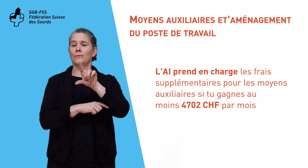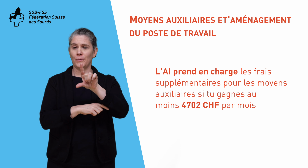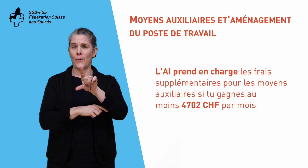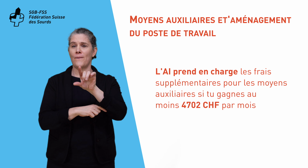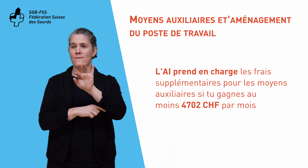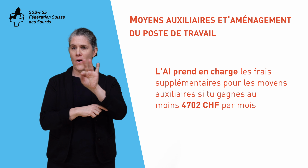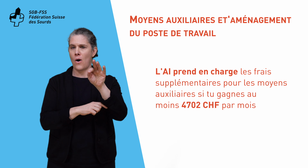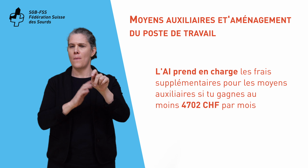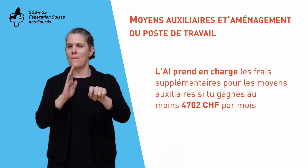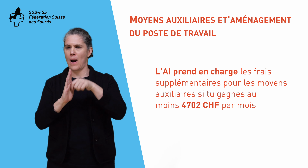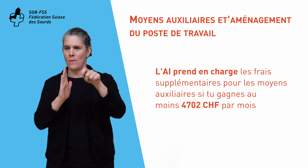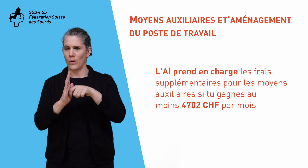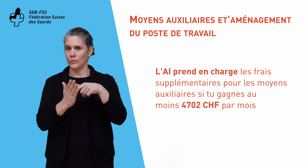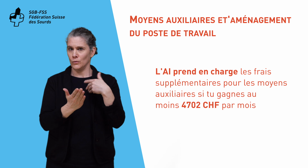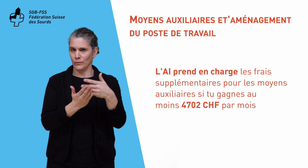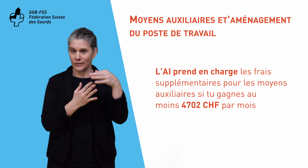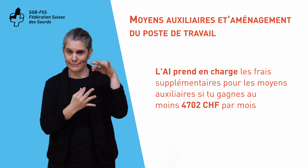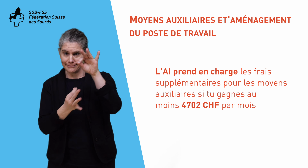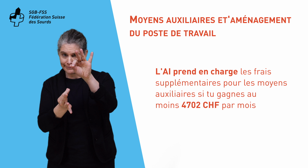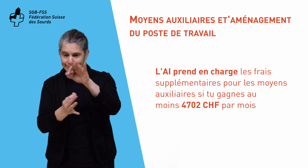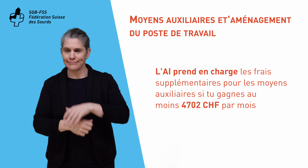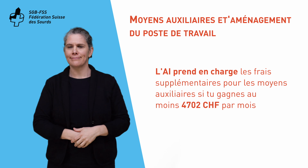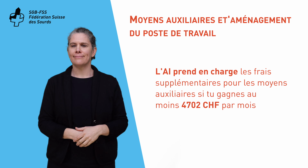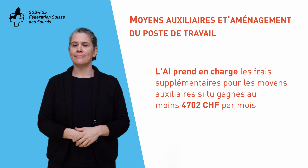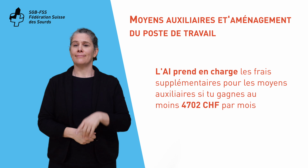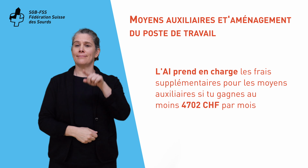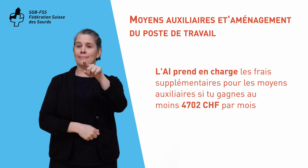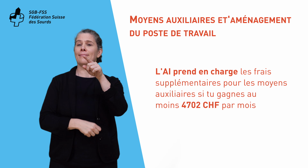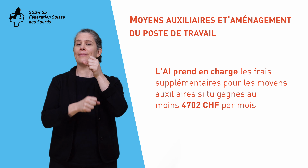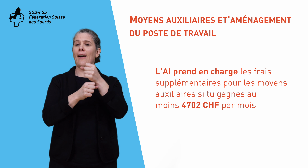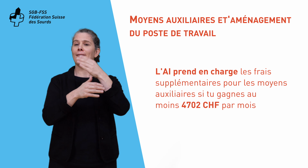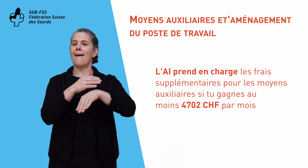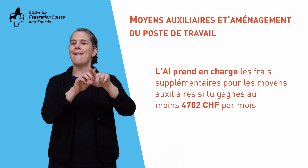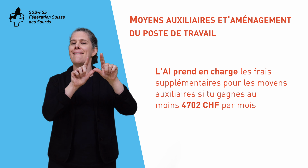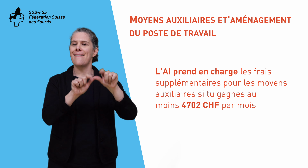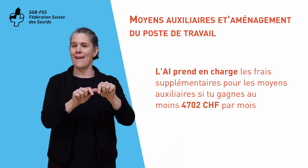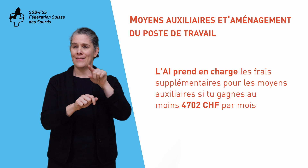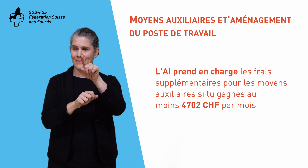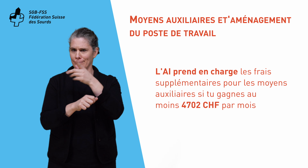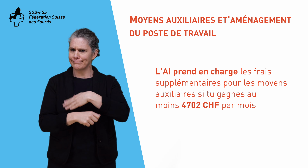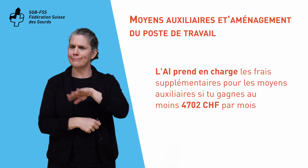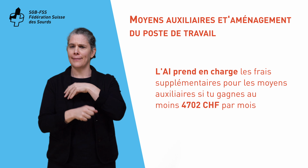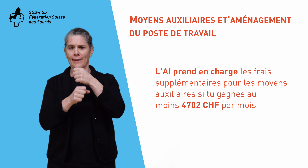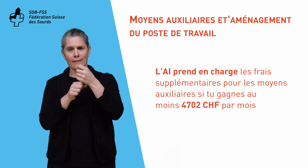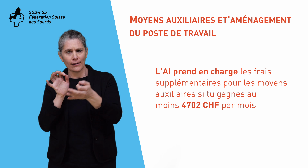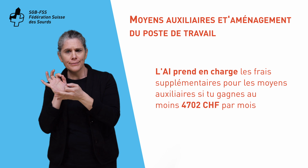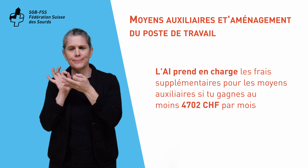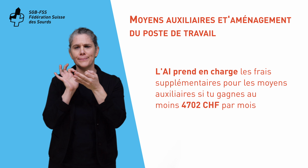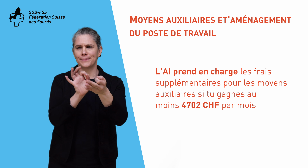minimum de 4 702 francs par an et tu es responsable d'activités régulières dans ton